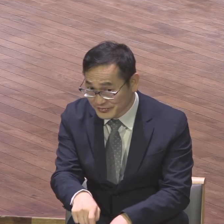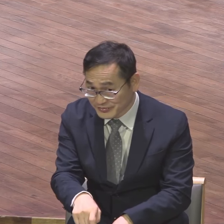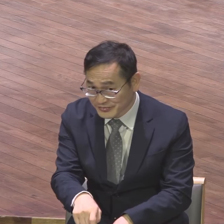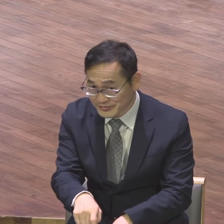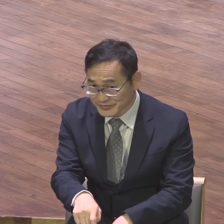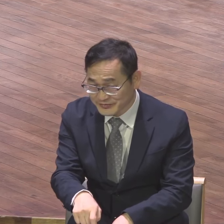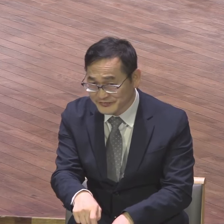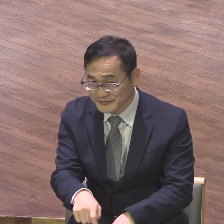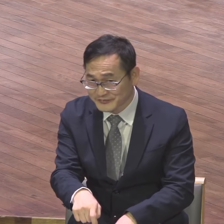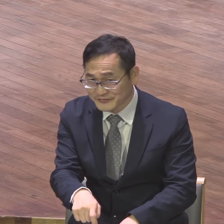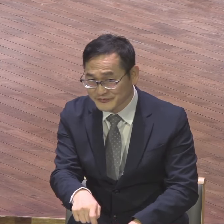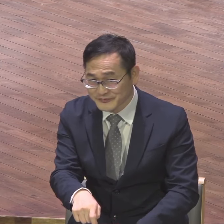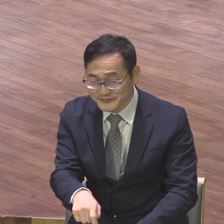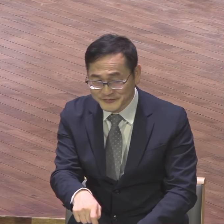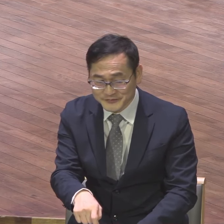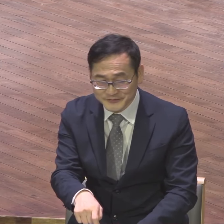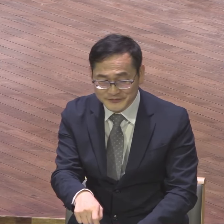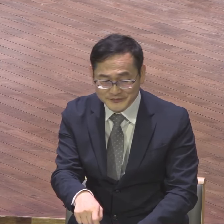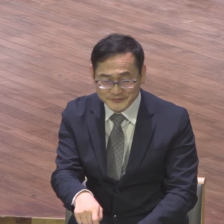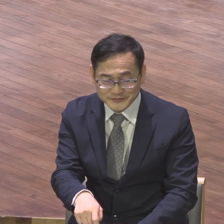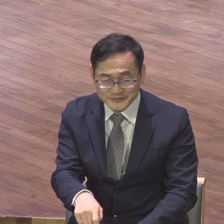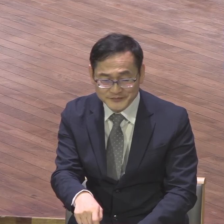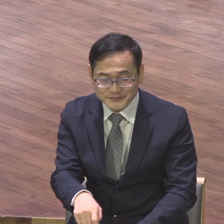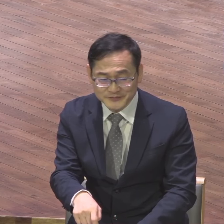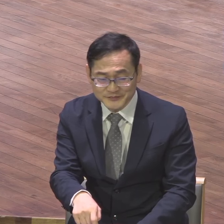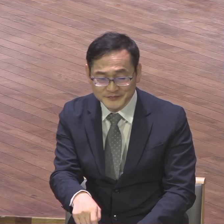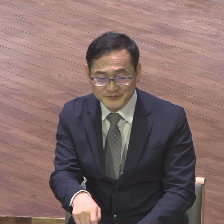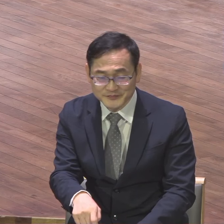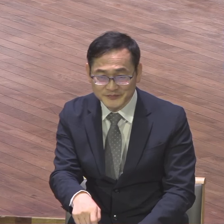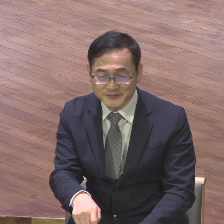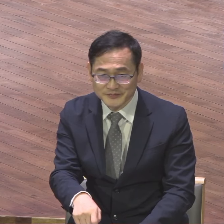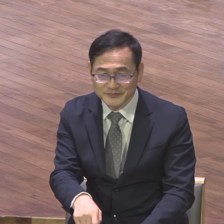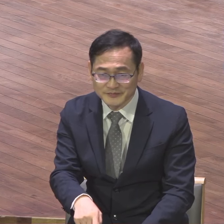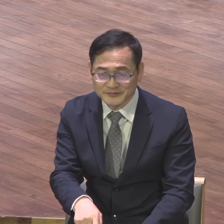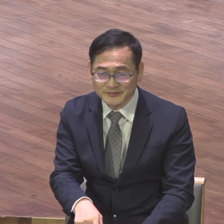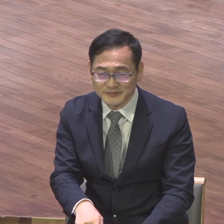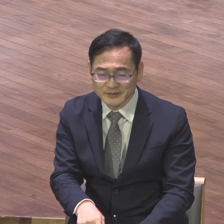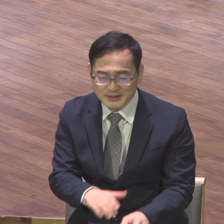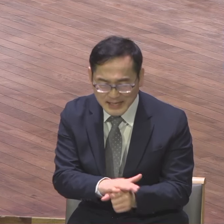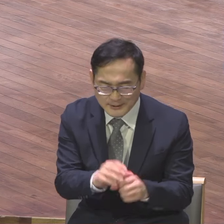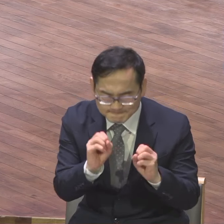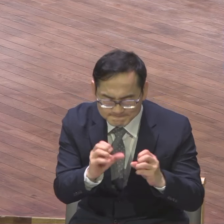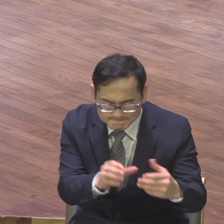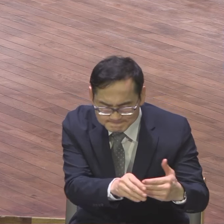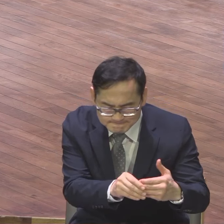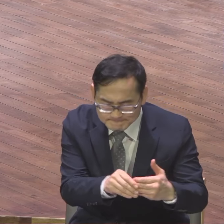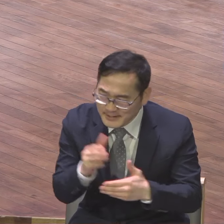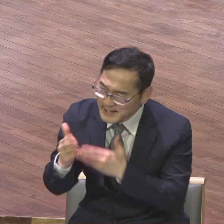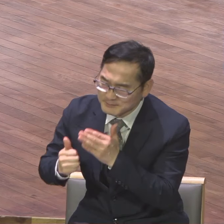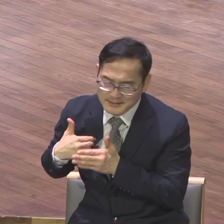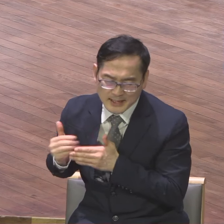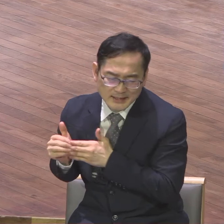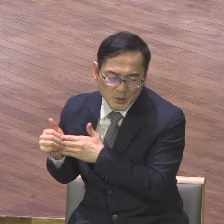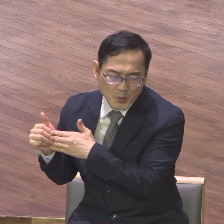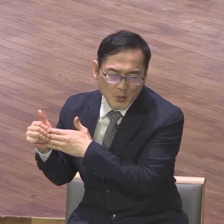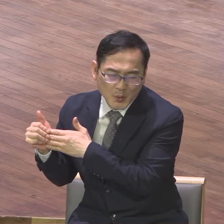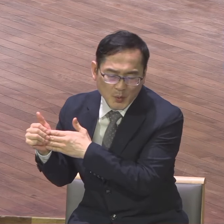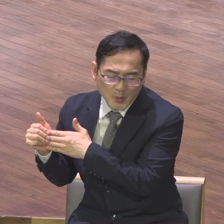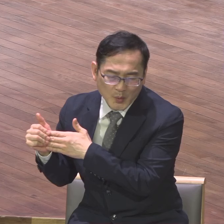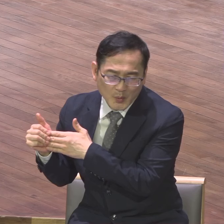인도이 받는 분이 바로 뭐요? 인도하시는 분이 나를 어떻게 하나님 뜻과 인도하시느냐? 우리 힘으로 안